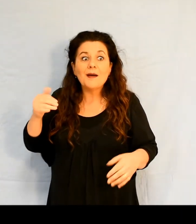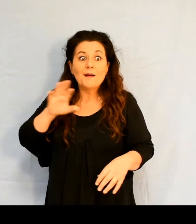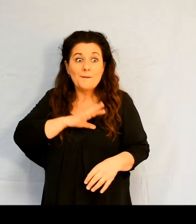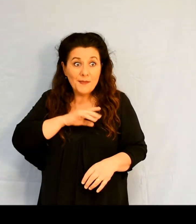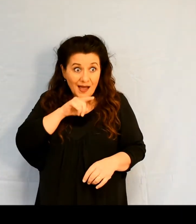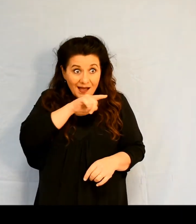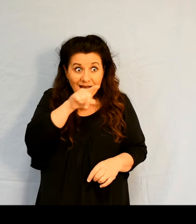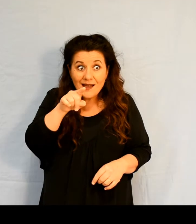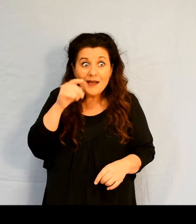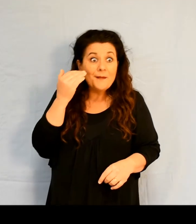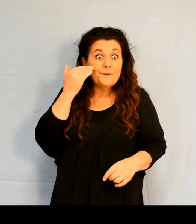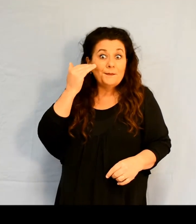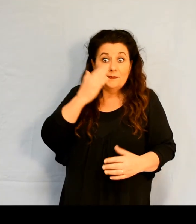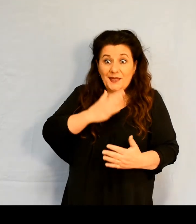nous accomplissons ses commandements.